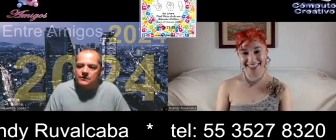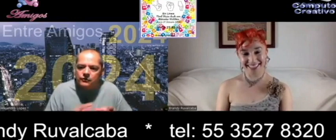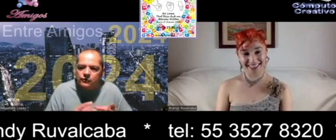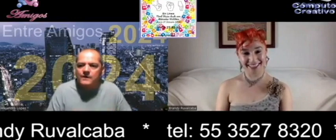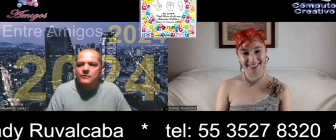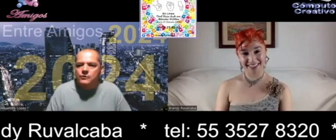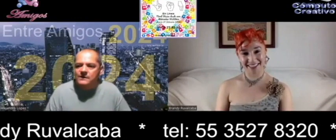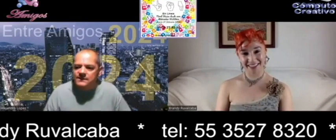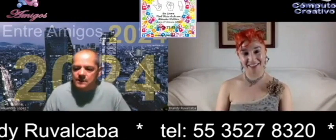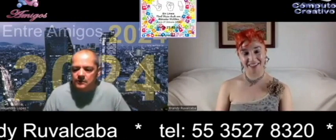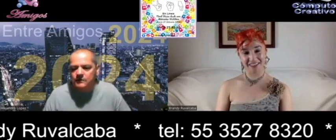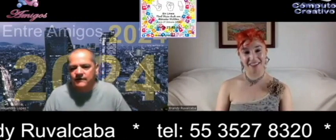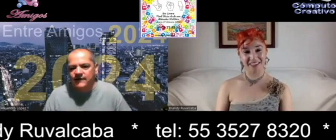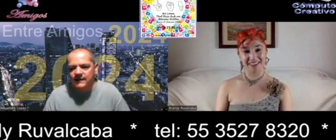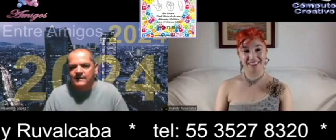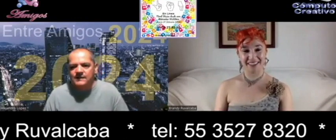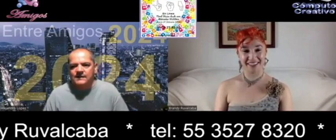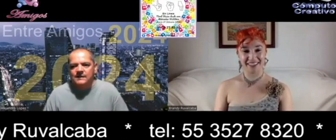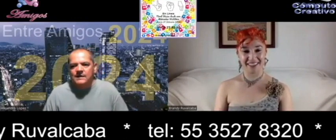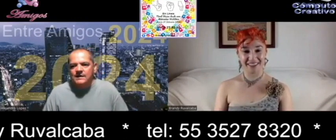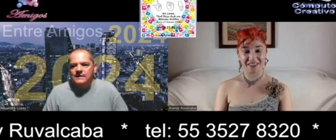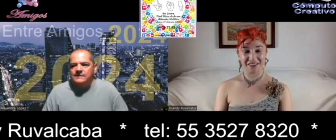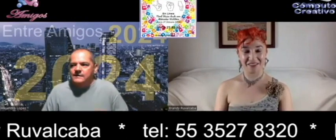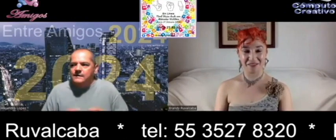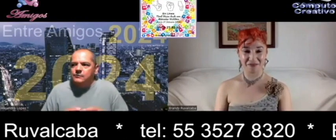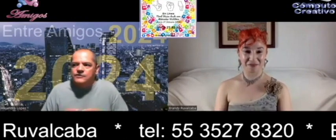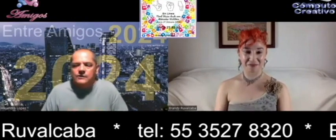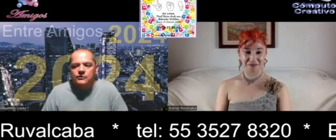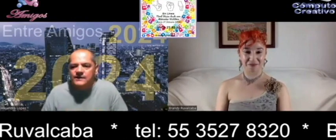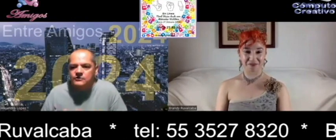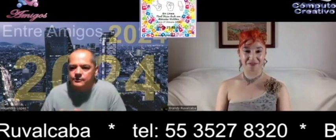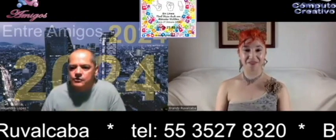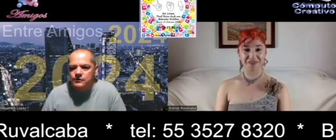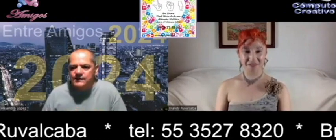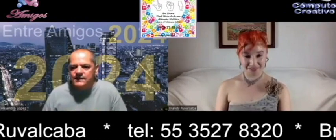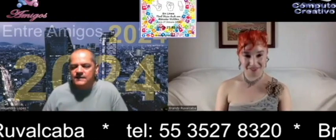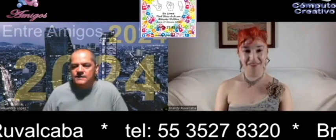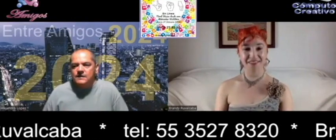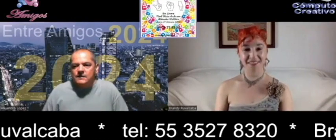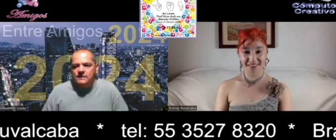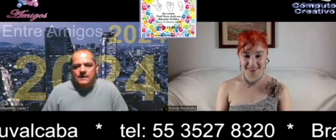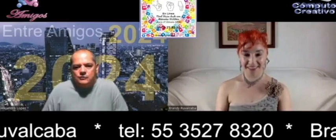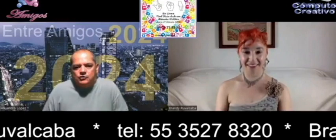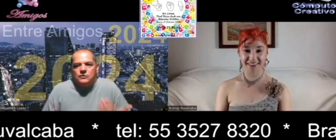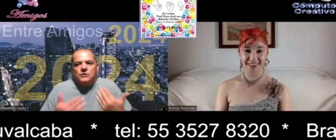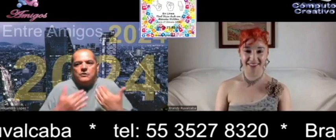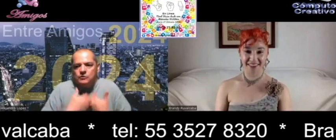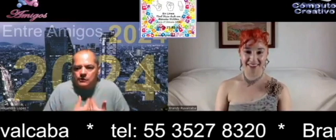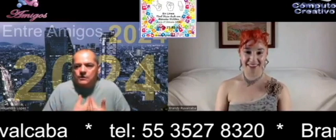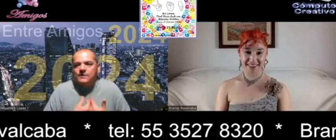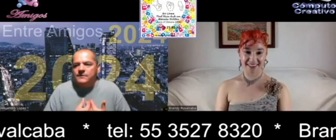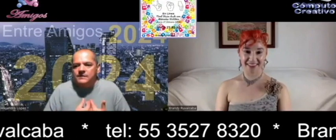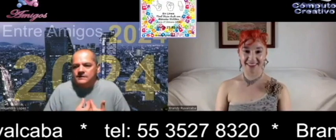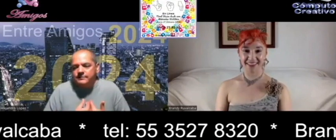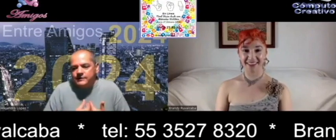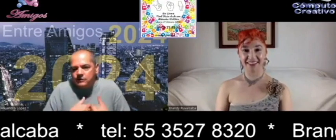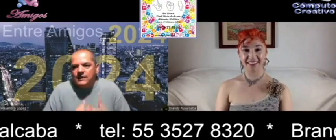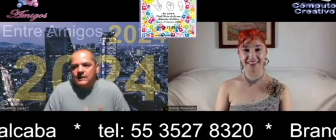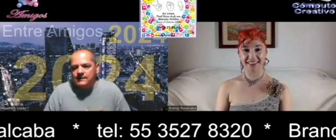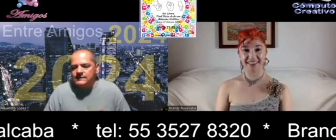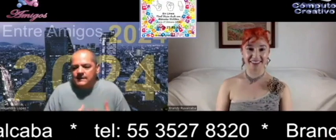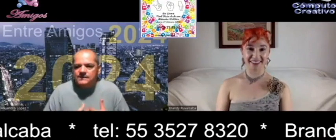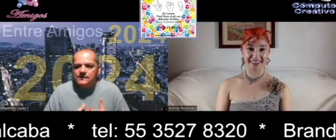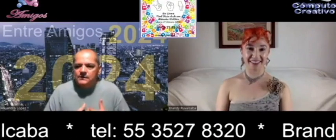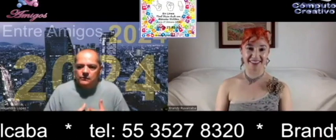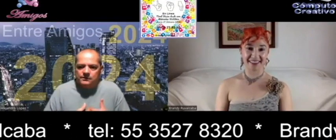hacer algo nuevo, hacer algo diferente, buscar otras opciones. Digamos, yo regularmente siempre estoy